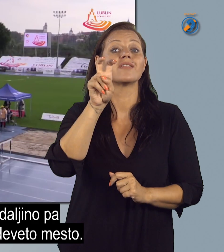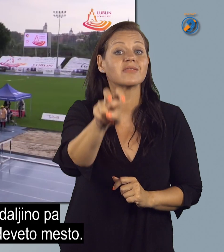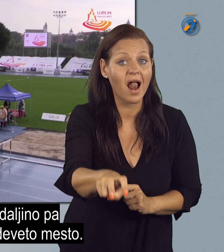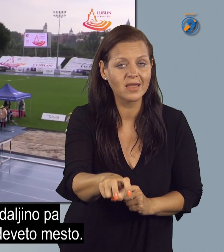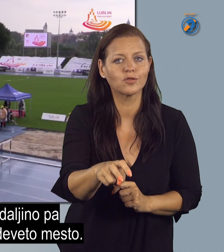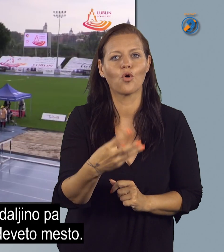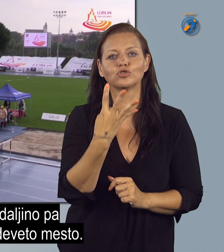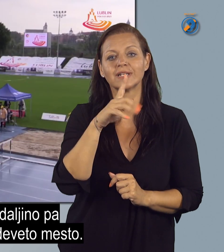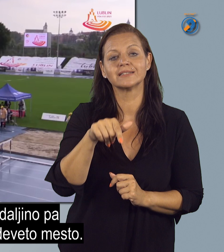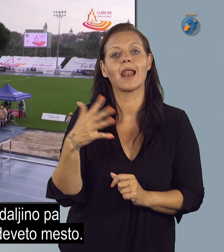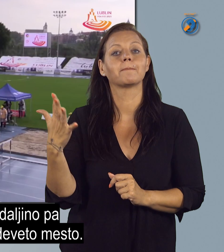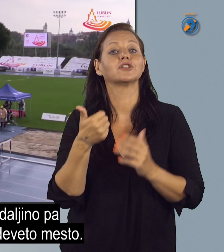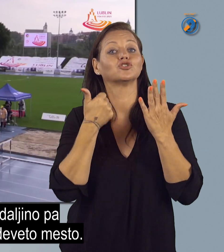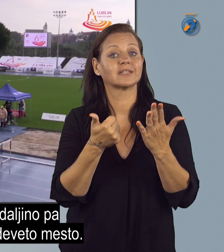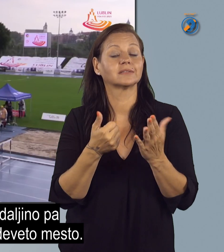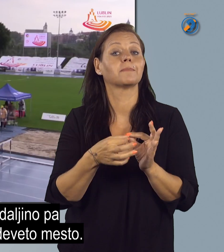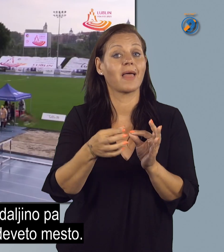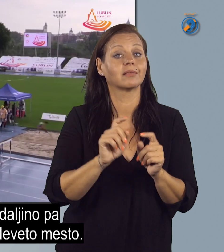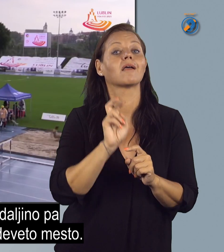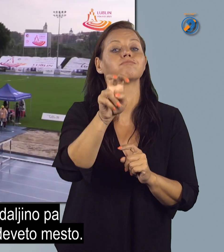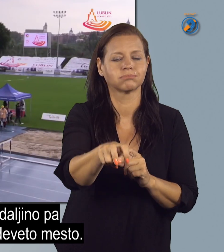4,65 metra 9. mesto.